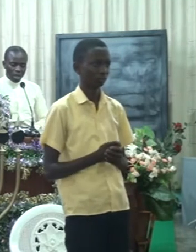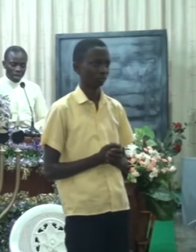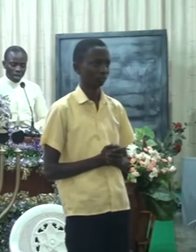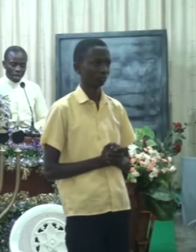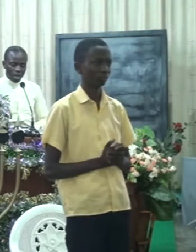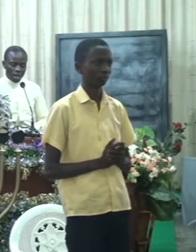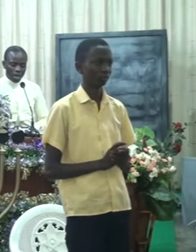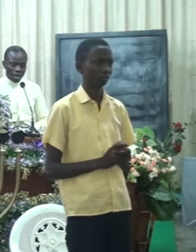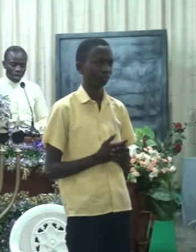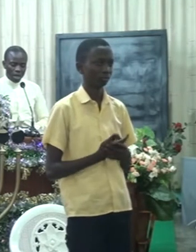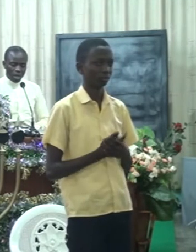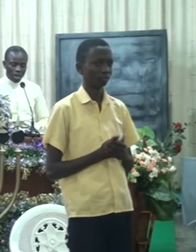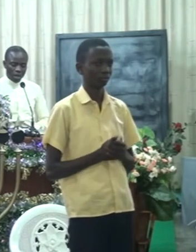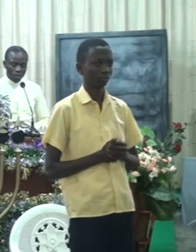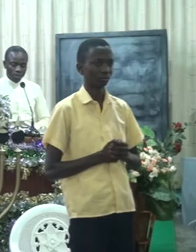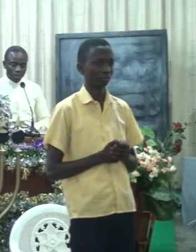libéra.